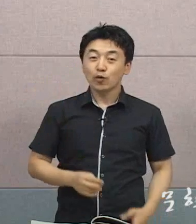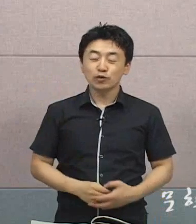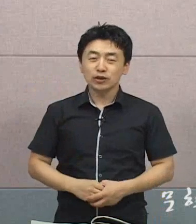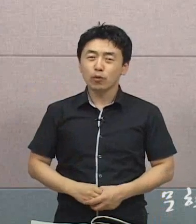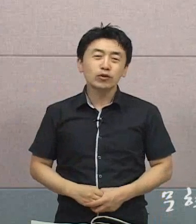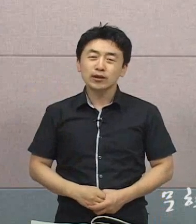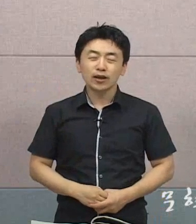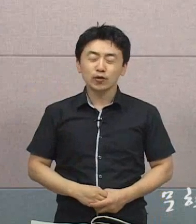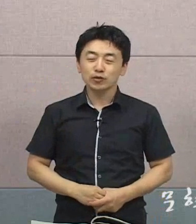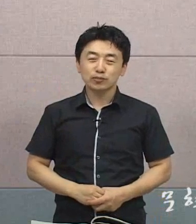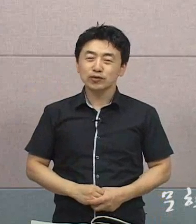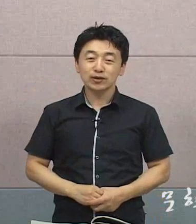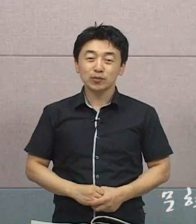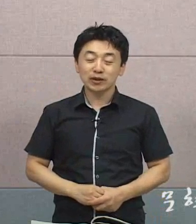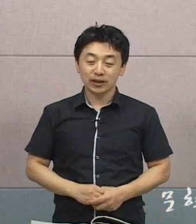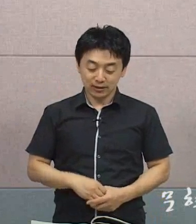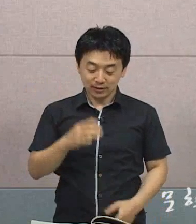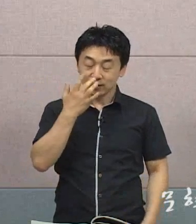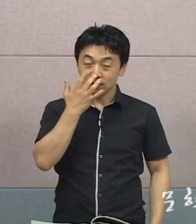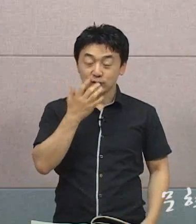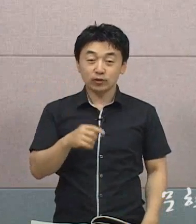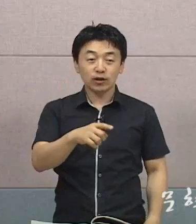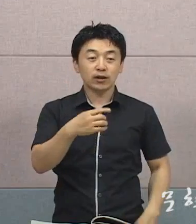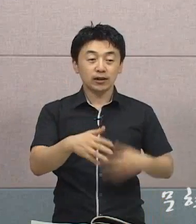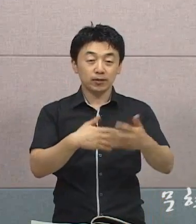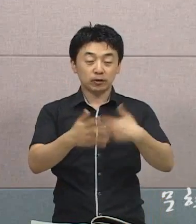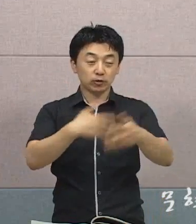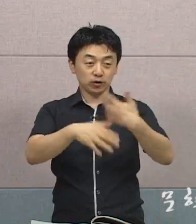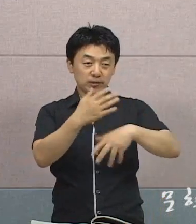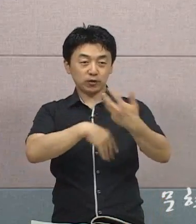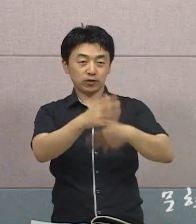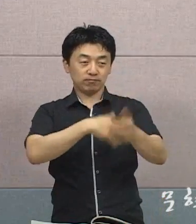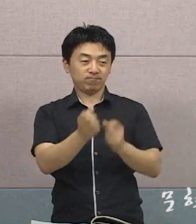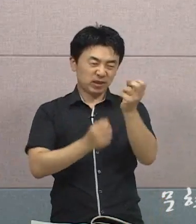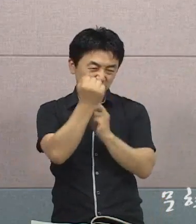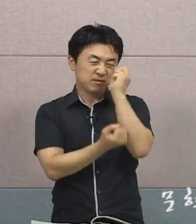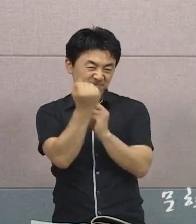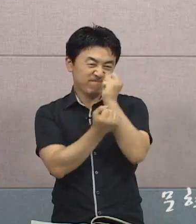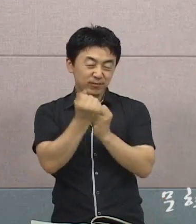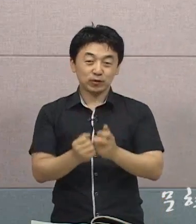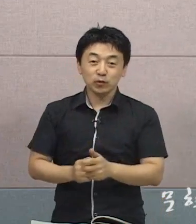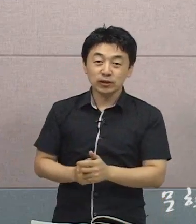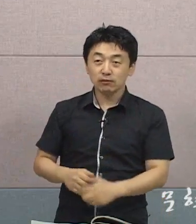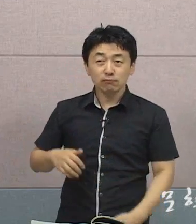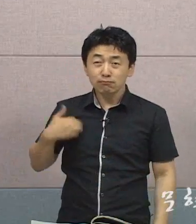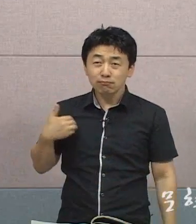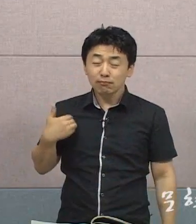도무지 모르겠다, 도무지 무슨 뜻인지 모르겠다. 네, 우리가 수화를 할 때 막 수화통역을 막 해줘요. 농아인이